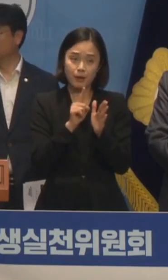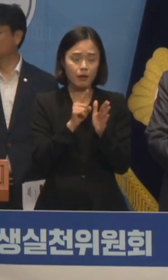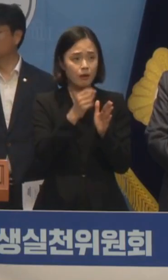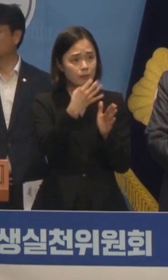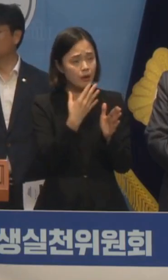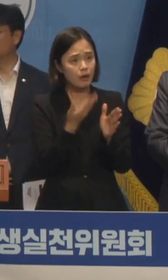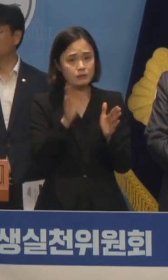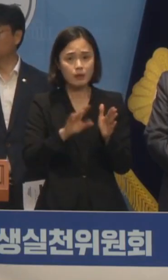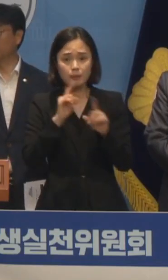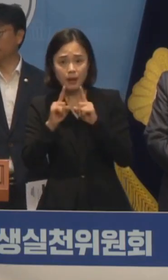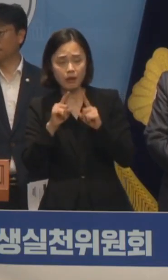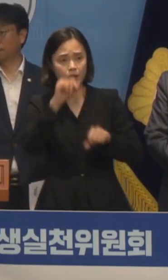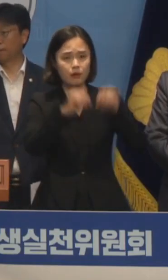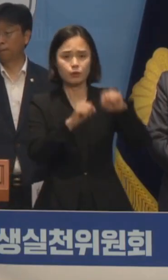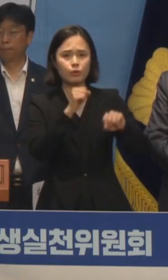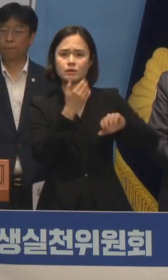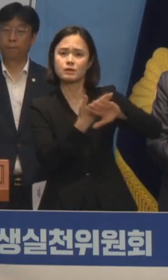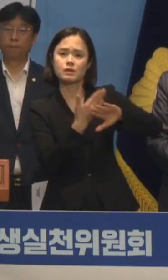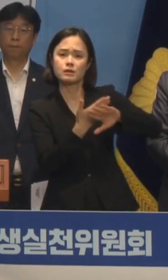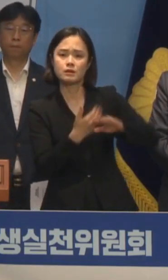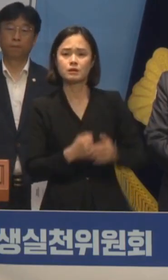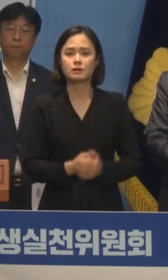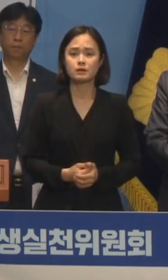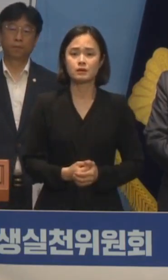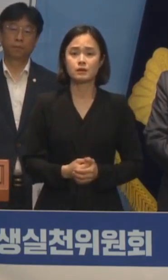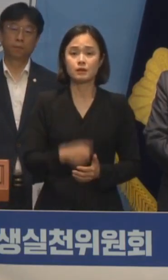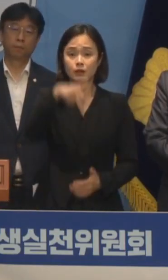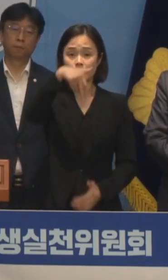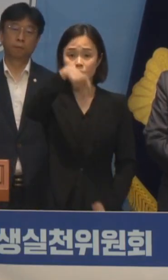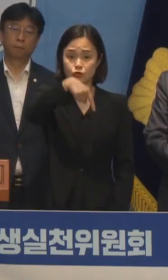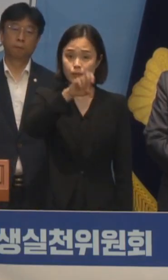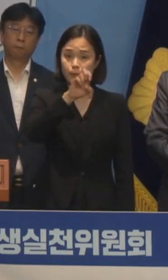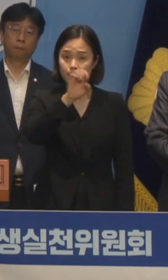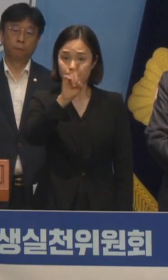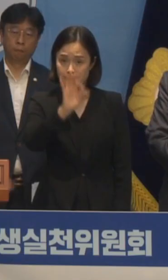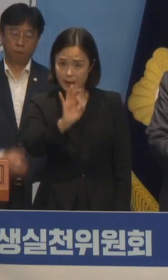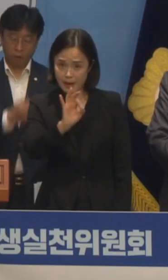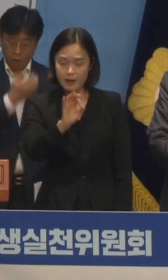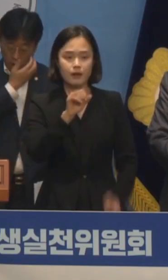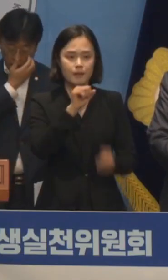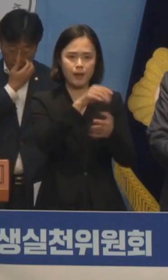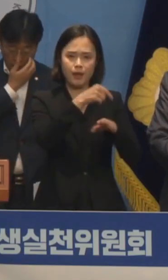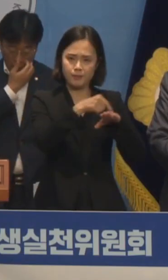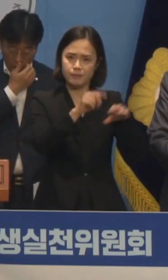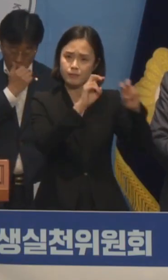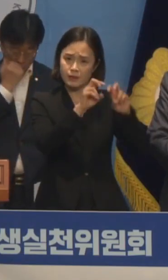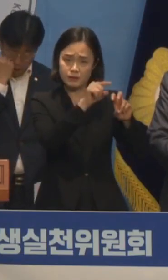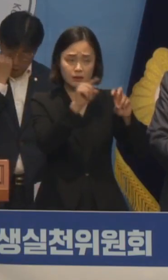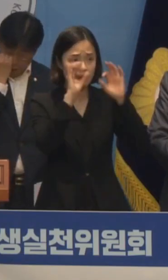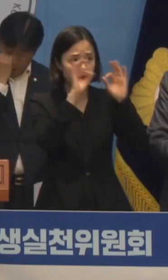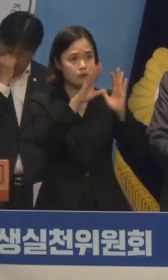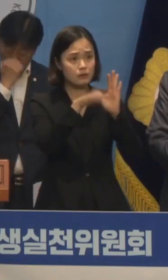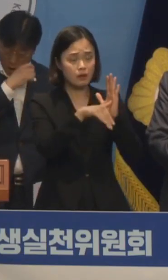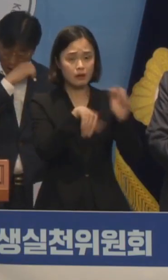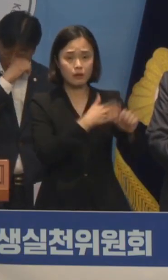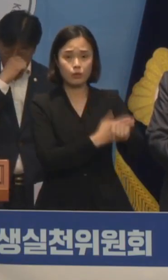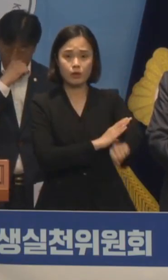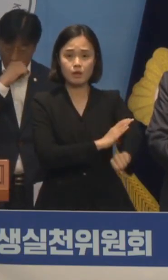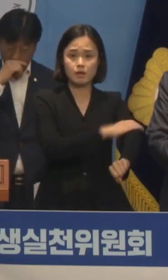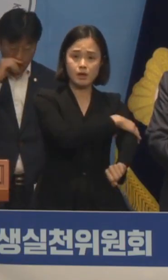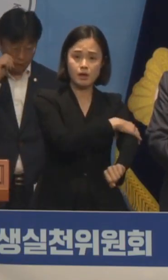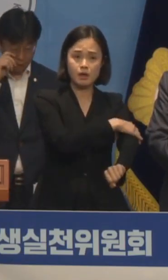쿠팡과 배민의 플랫폼의 시장적 지위를 남용한 자세는 용납할 수가 없습니다.